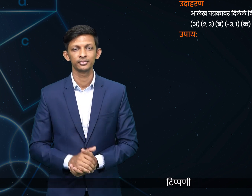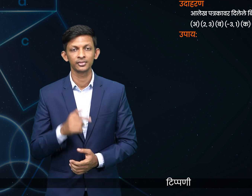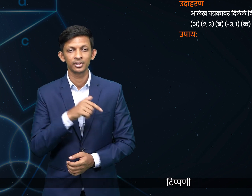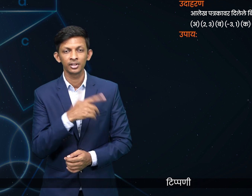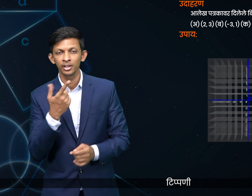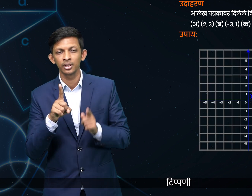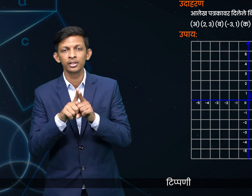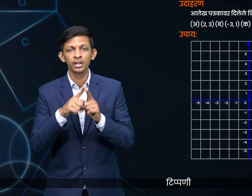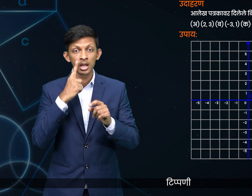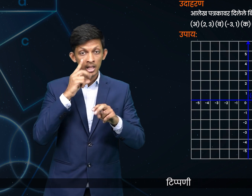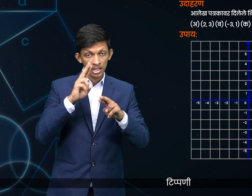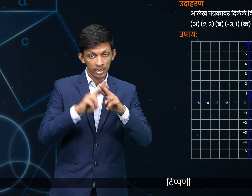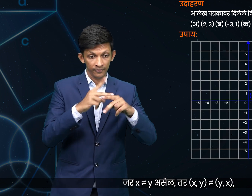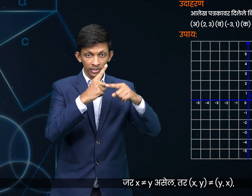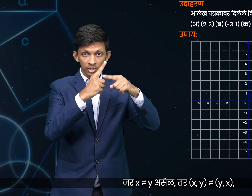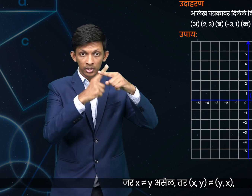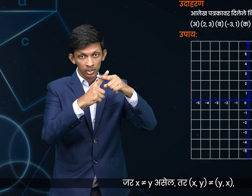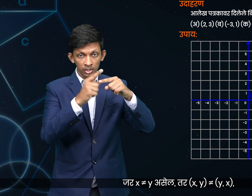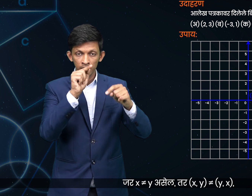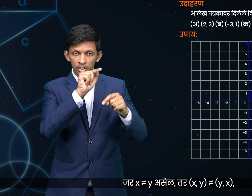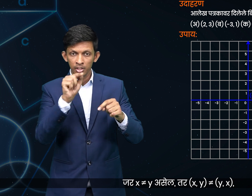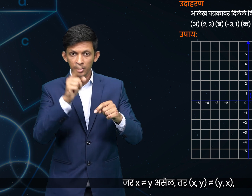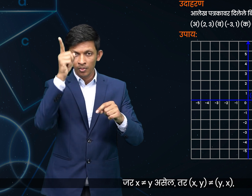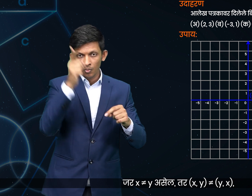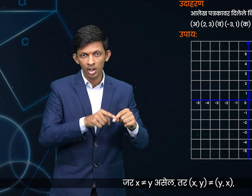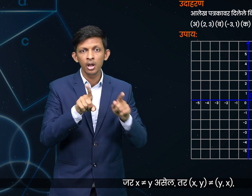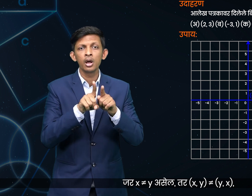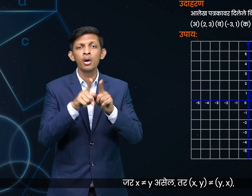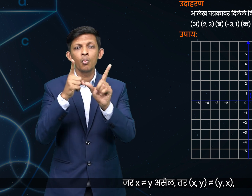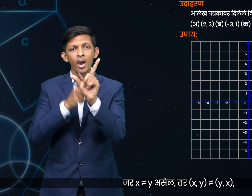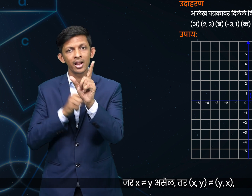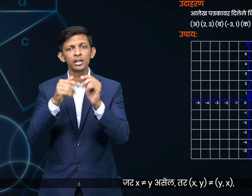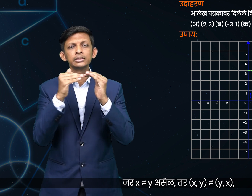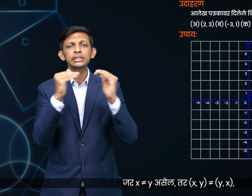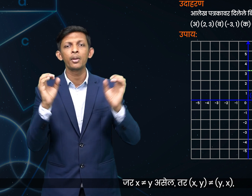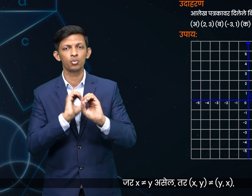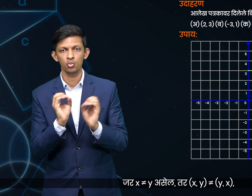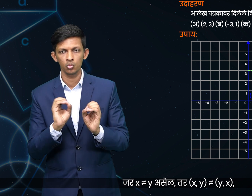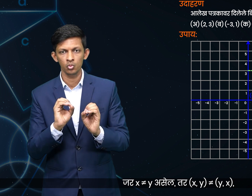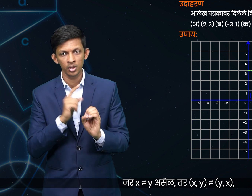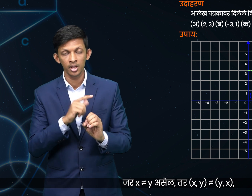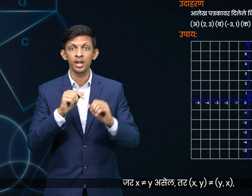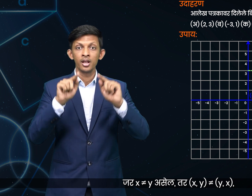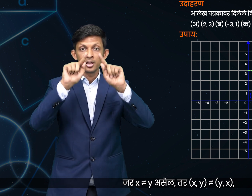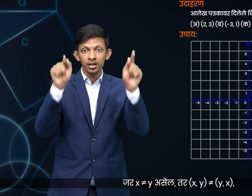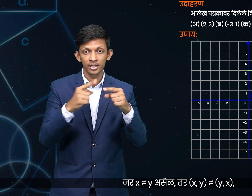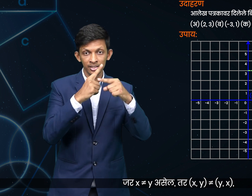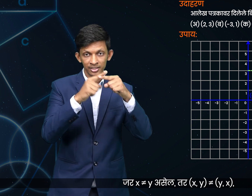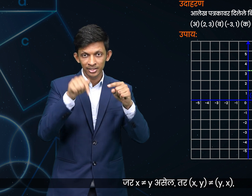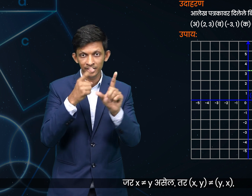टिप्पणी. जर x आणि y सारखे नसतील तर x आणि y हे सारखे नसतील तर